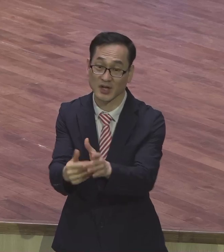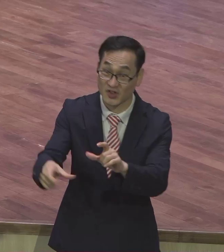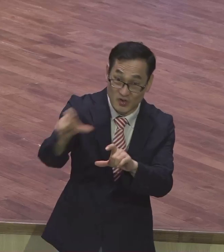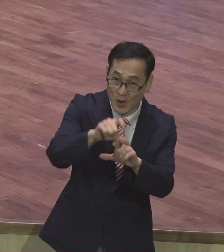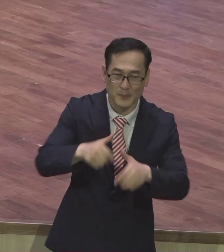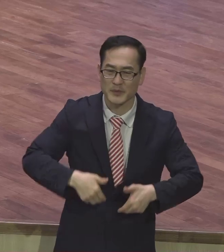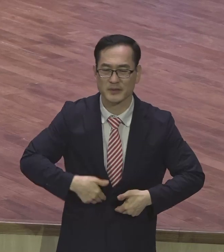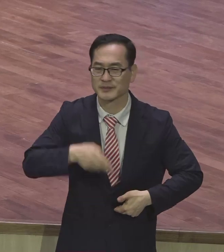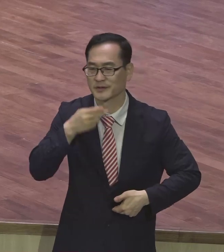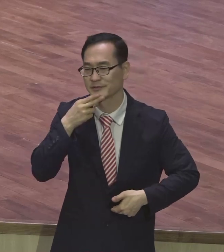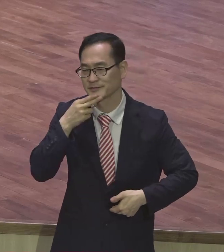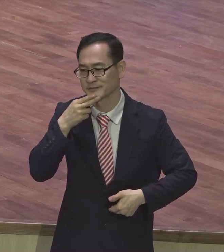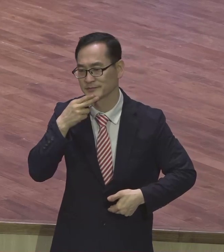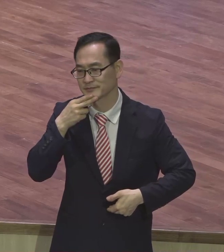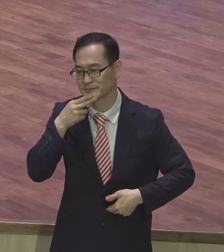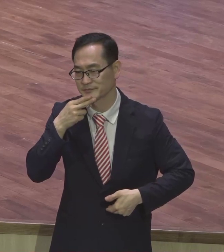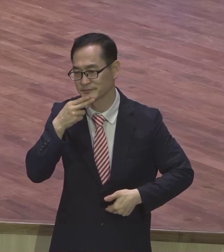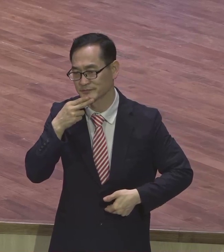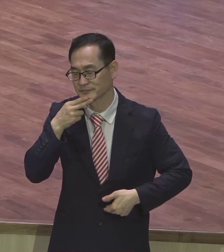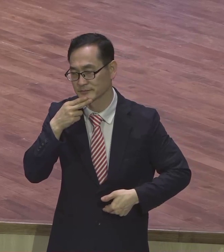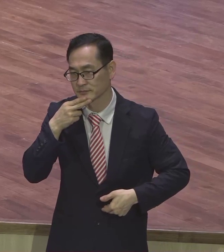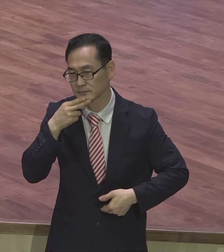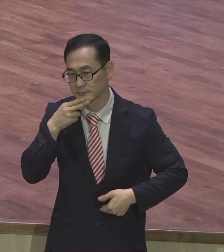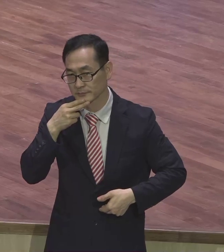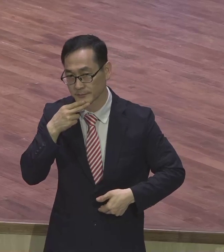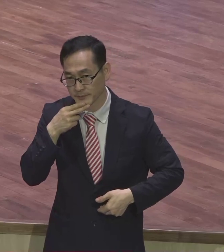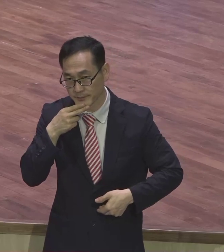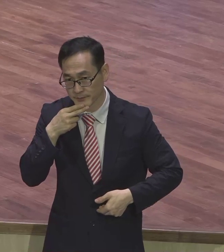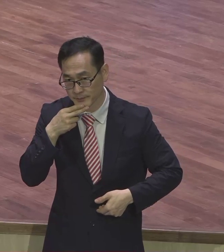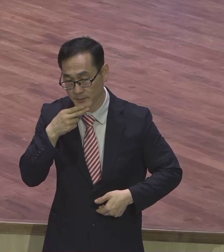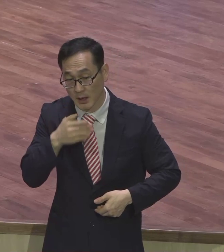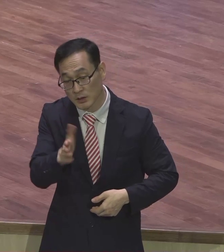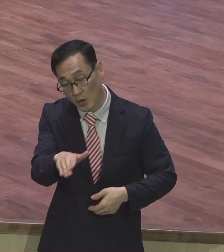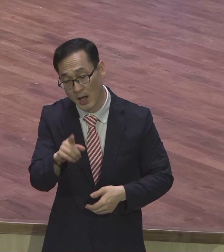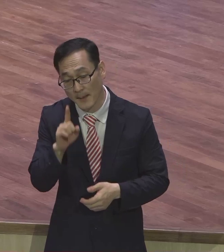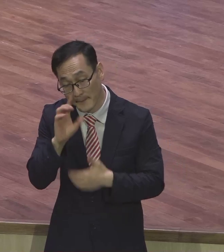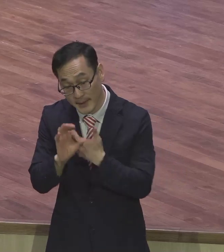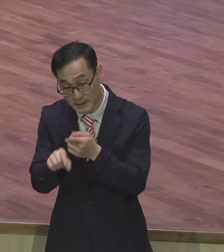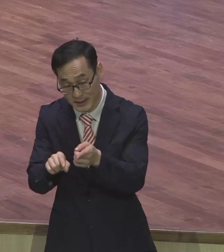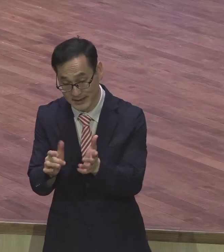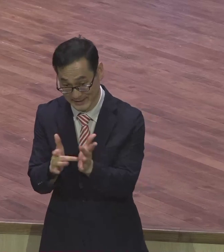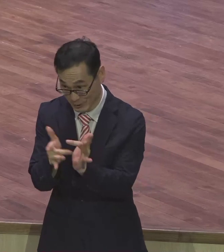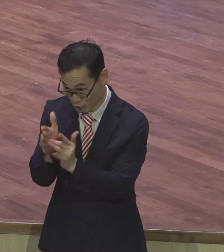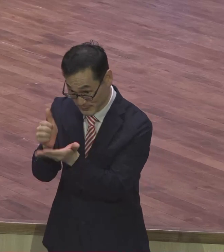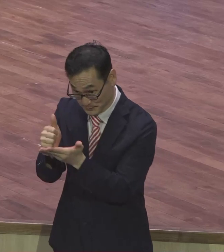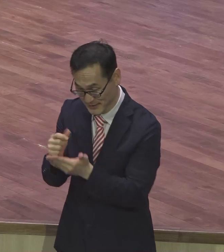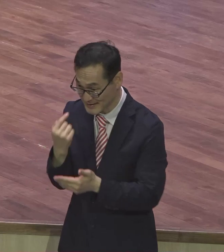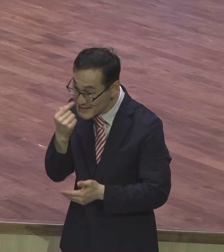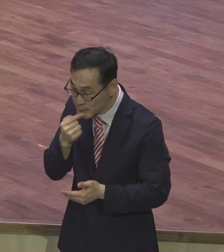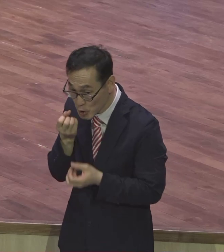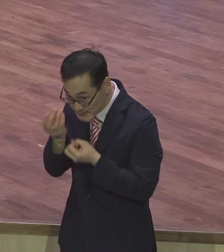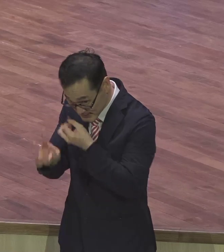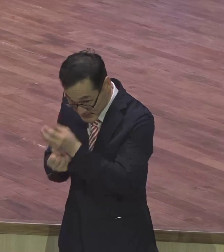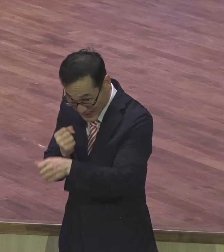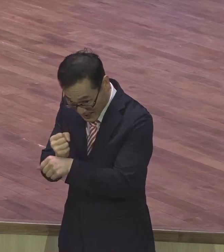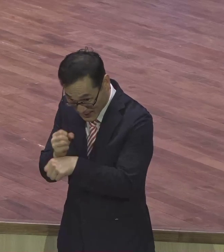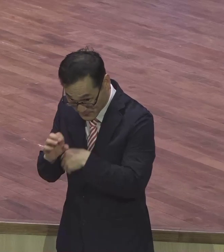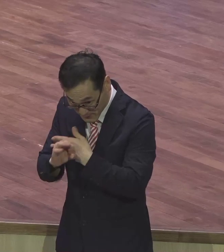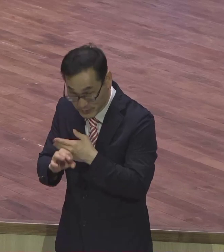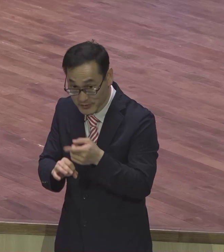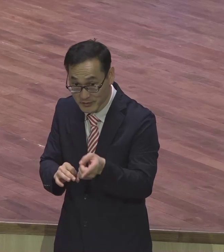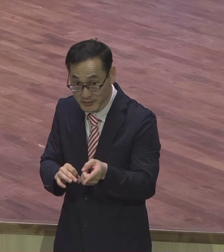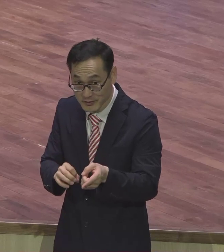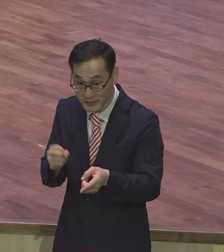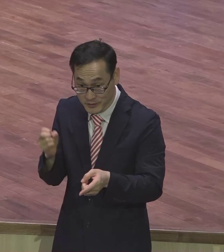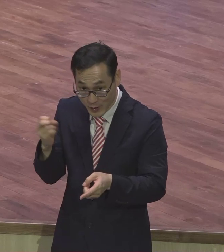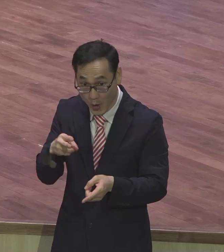9줄로 10절을 너가 만일 너 입으로 예수를 주로 신하며 또 하나님께서 그를 죽은 자